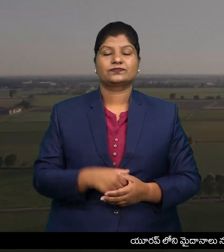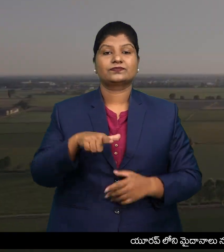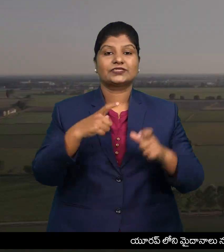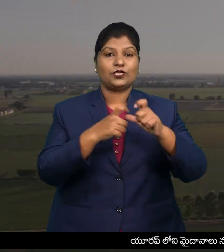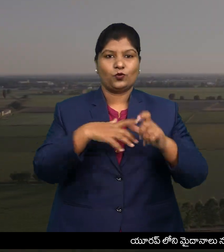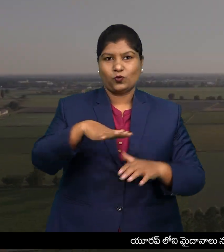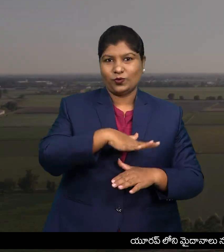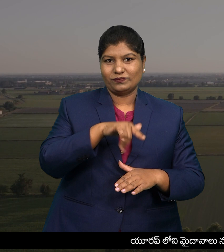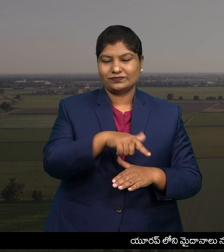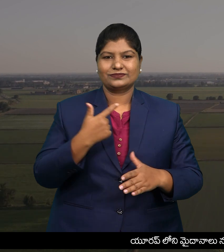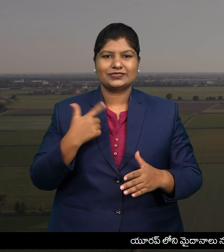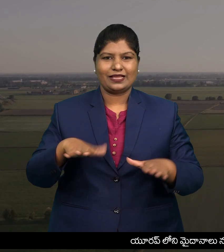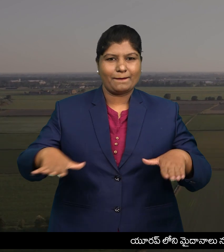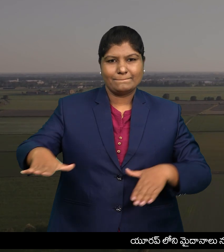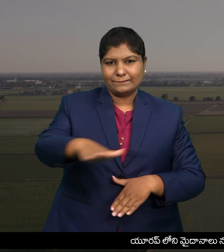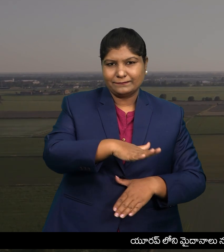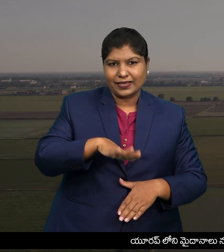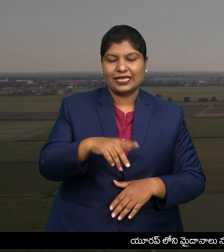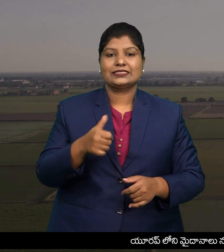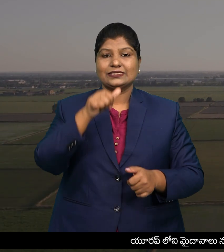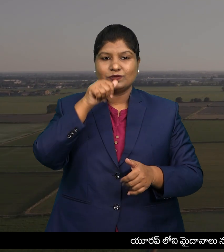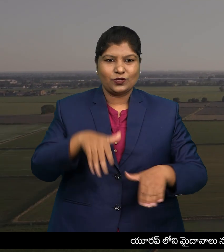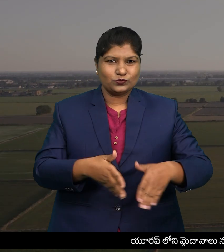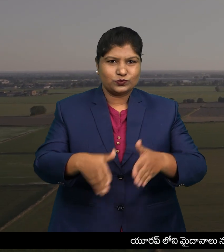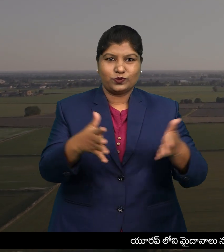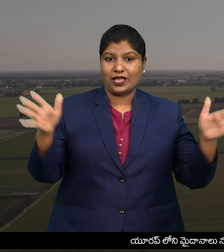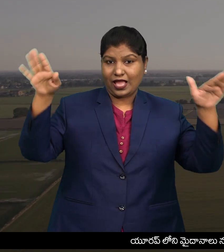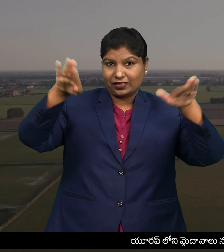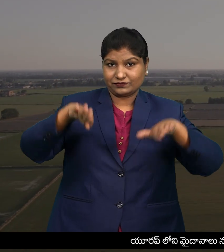యూరప్లోని మైదానాలు, నదులు, లోయలు అక్కడి వర్షపాతం మరియు